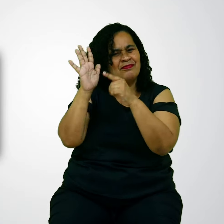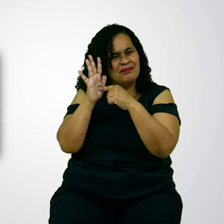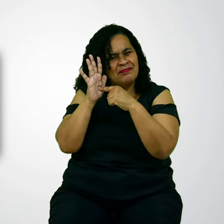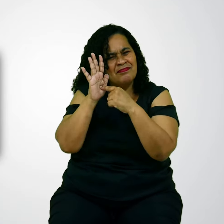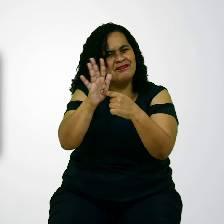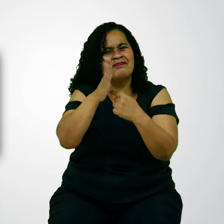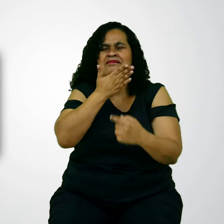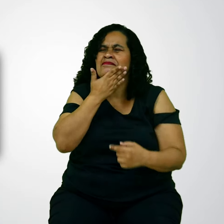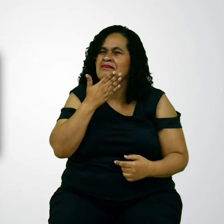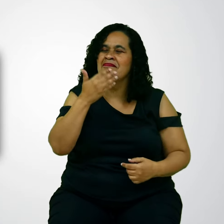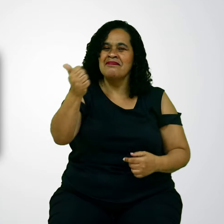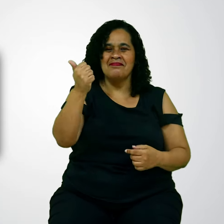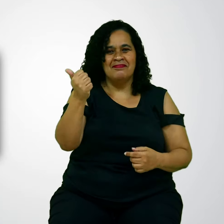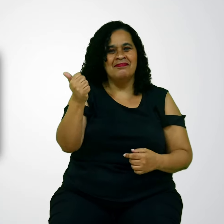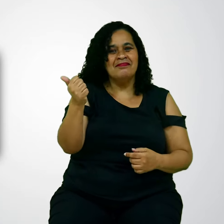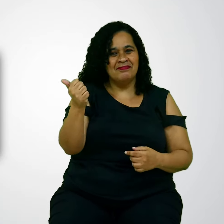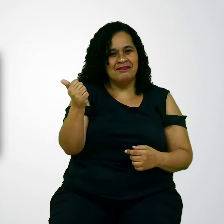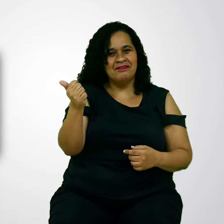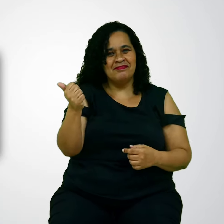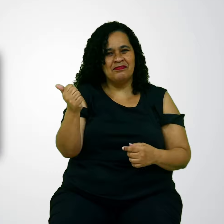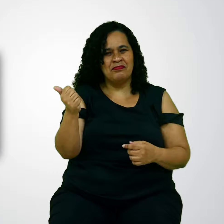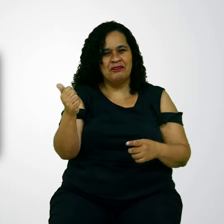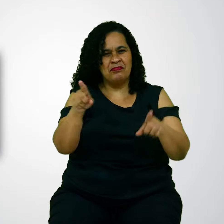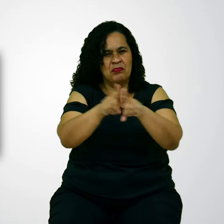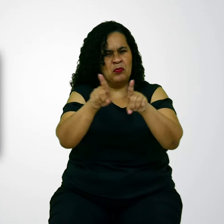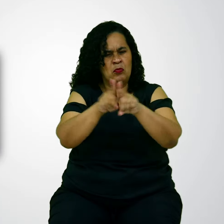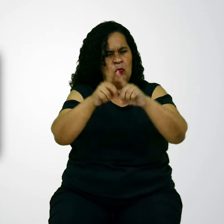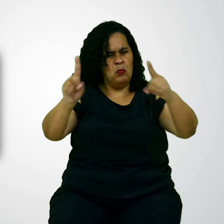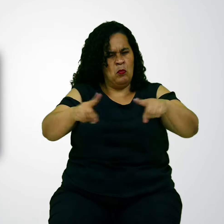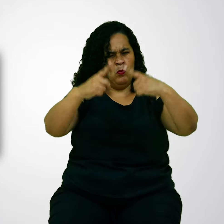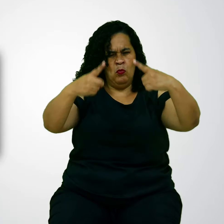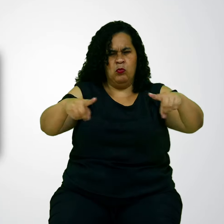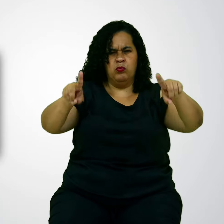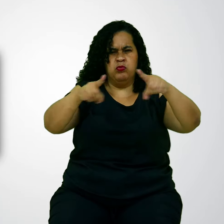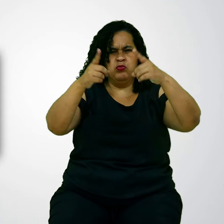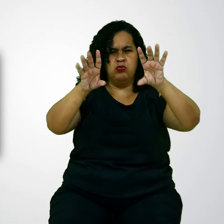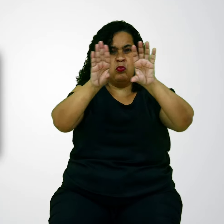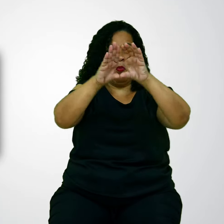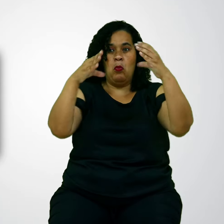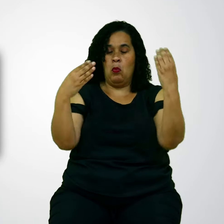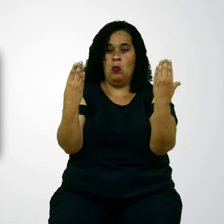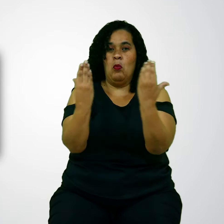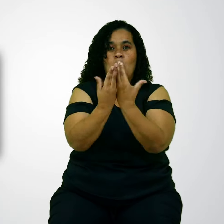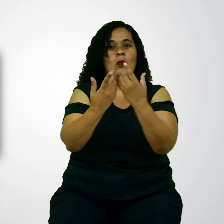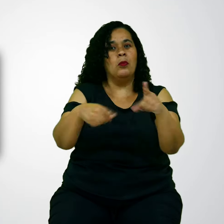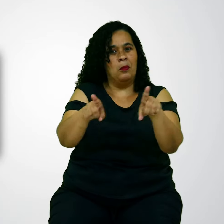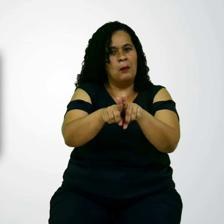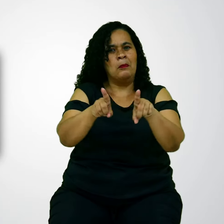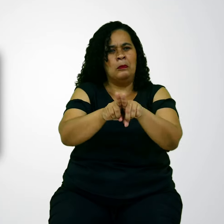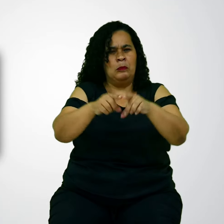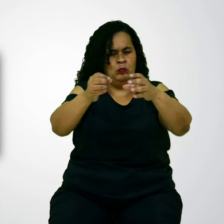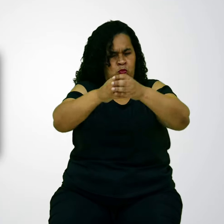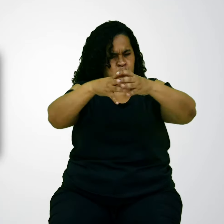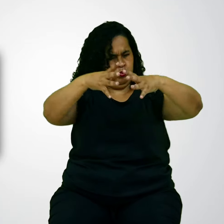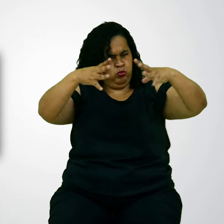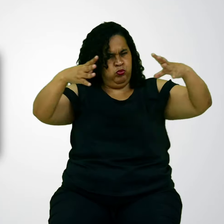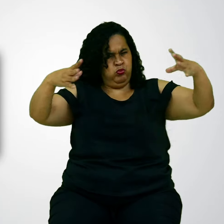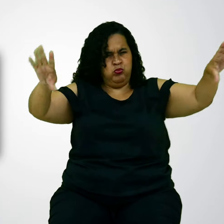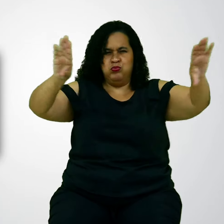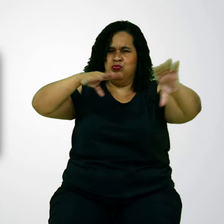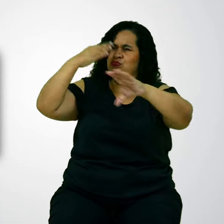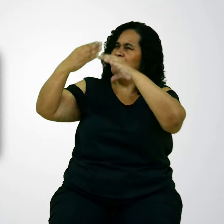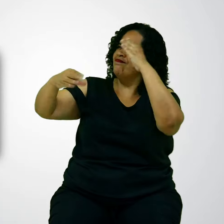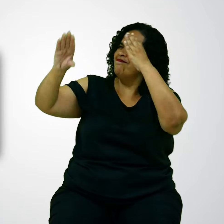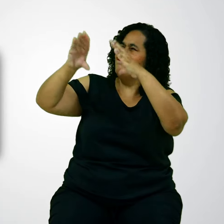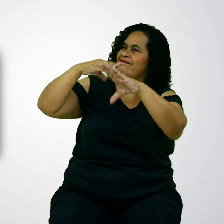admiração por grandes orquestras, grandes grupos, grandes corais. Quem não gosta, né? De ver um coral grande cantando, todo mundo junto ali.